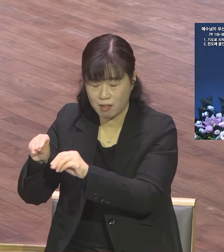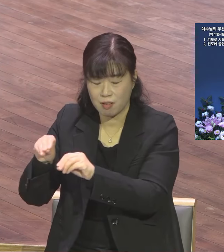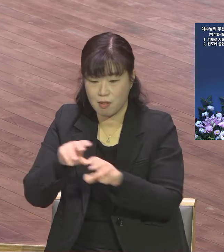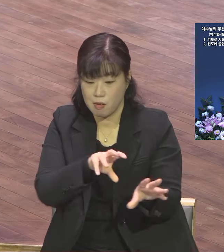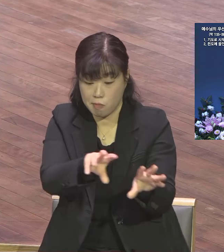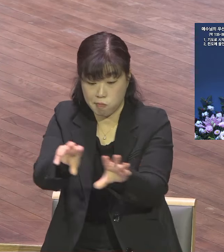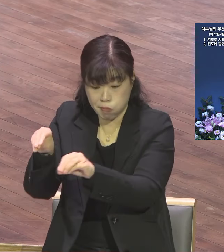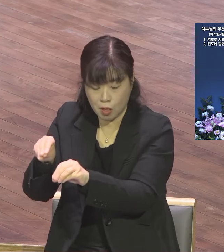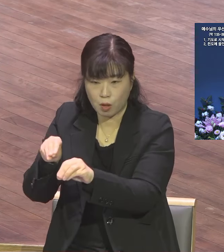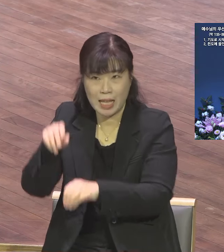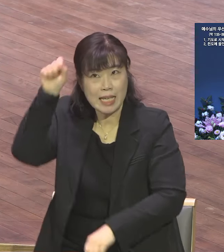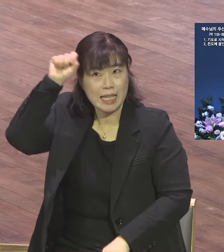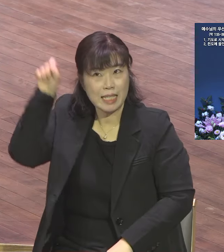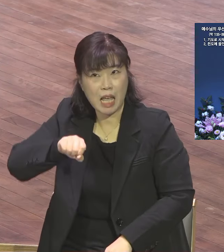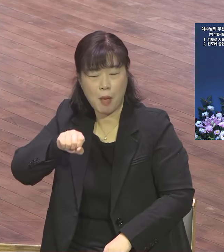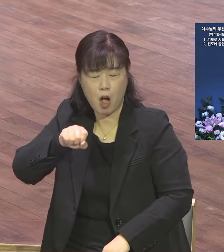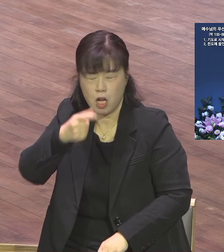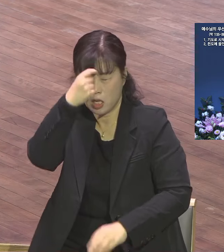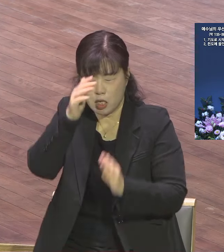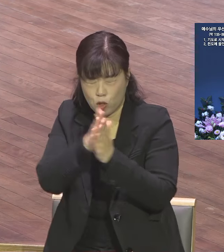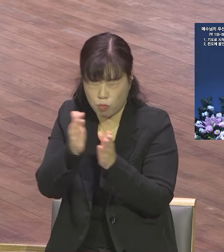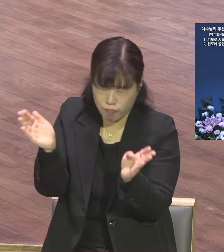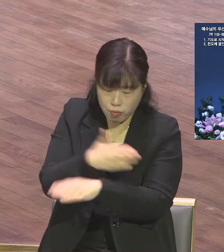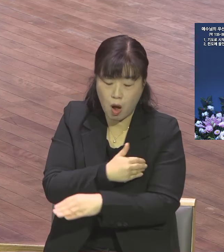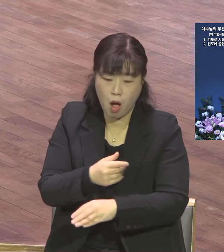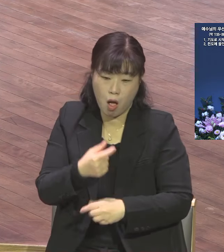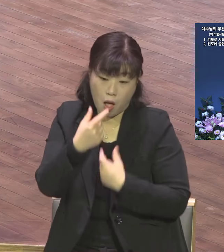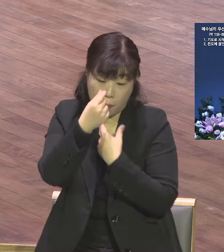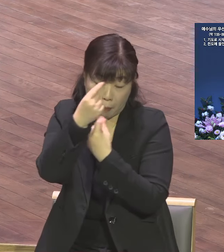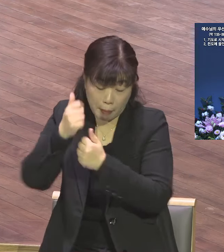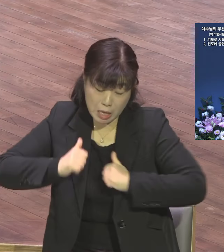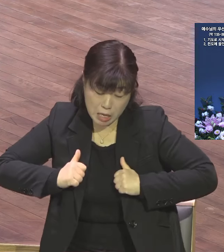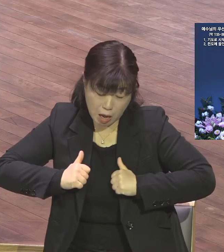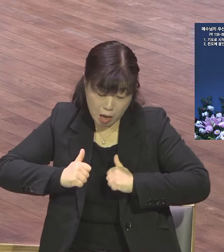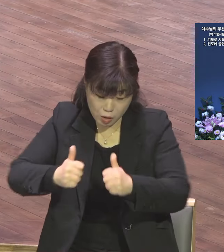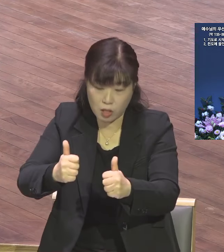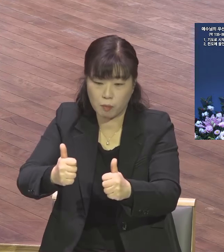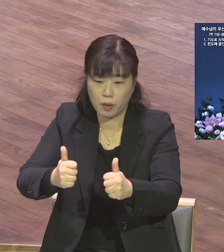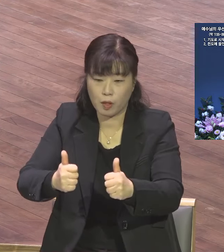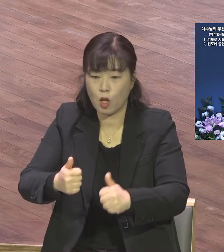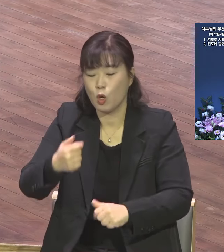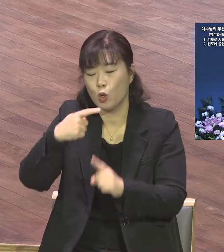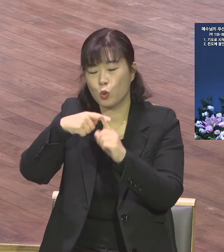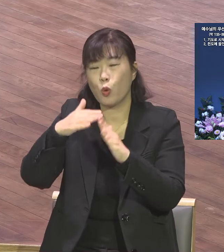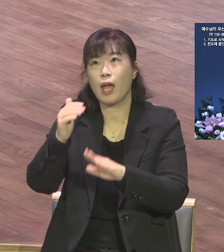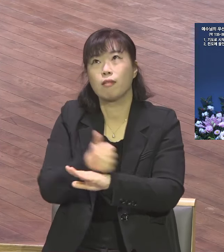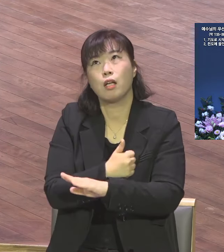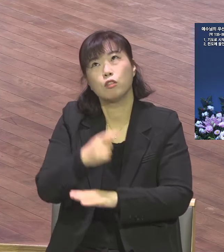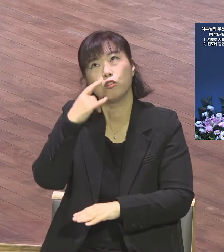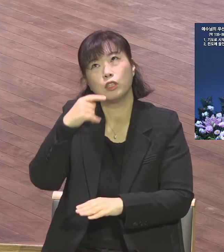로마서 강의를 좀 주석을 쓰고 싶대. 로마서 주석을 쓰고 싶대. 예수님이 3년도 안 돼가지고 나 진짜